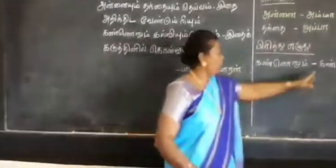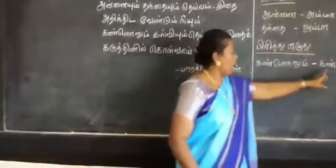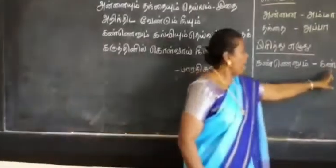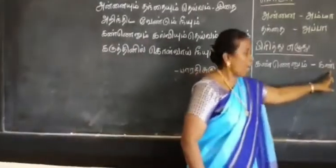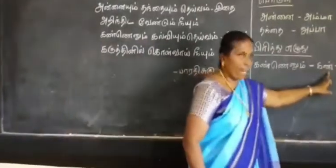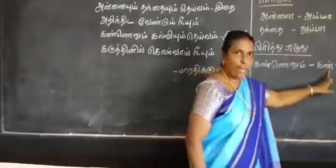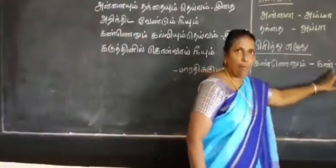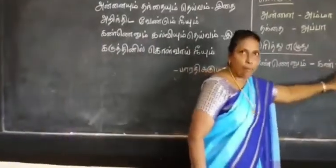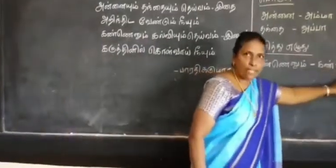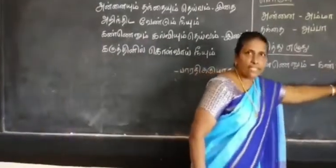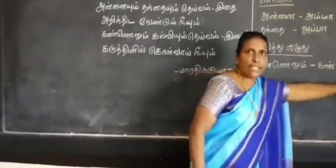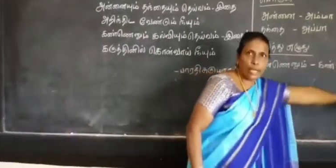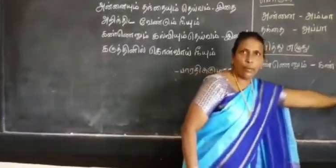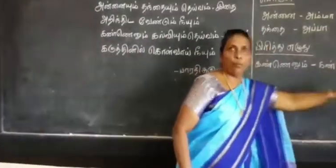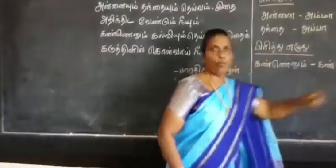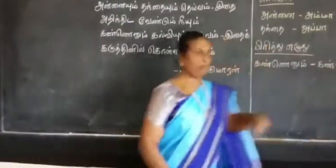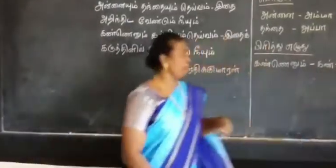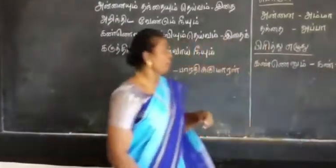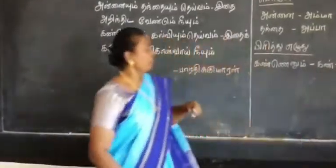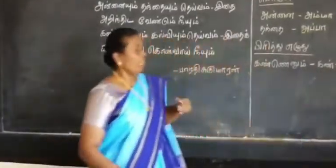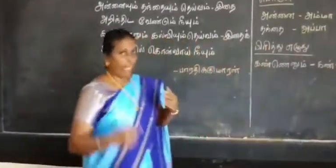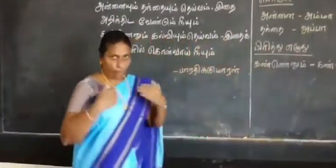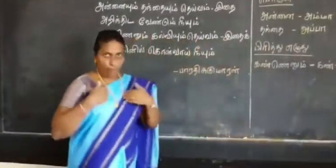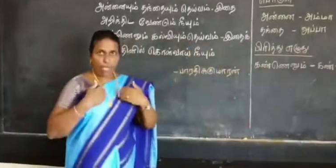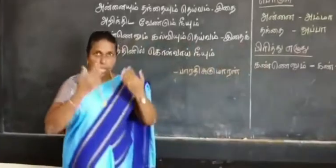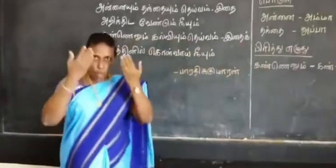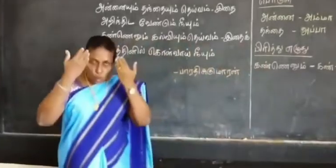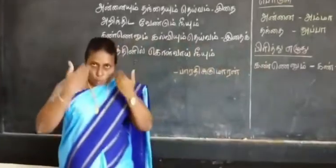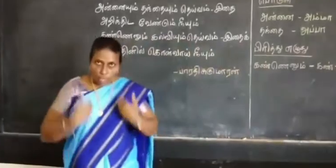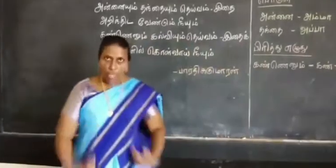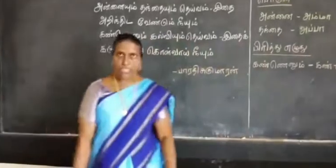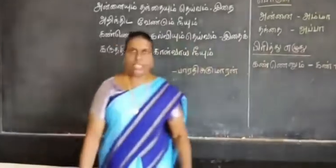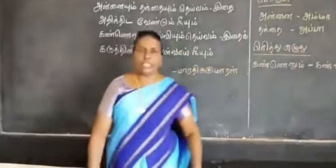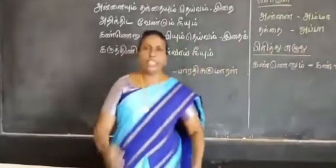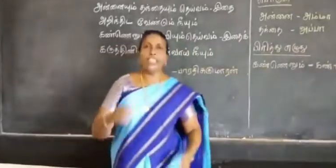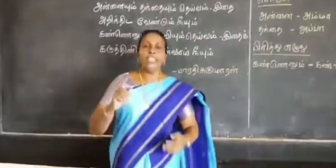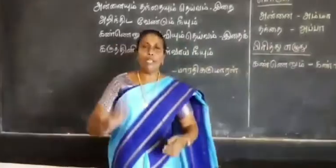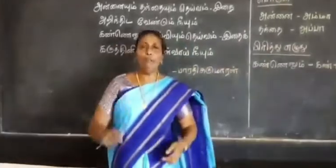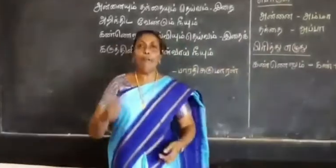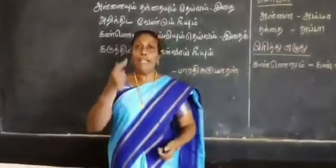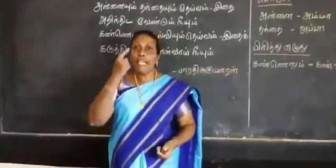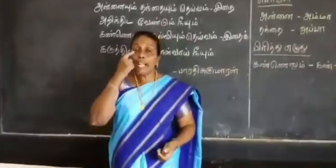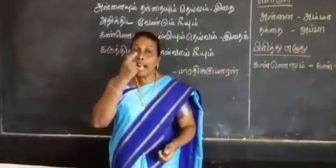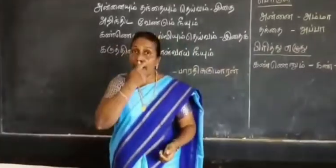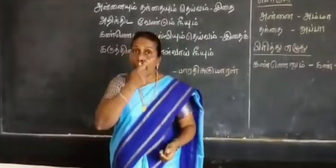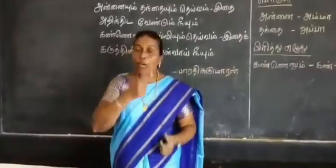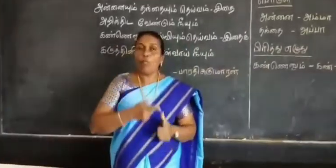பிரிச்சிருப்போம்னா, கண் பிளஸ் எனும். நம்ம உடலுக்கு எப்படி கண்